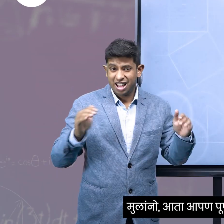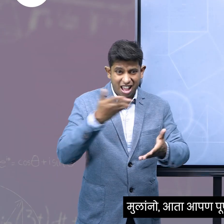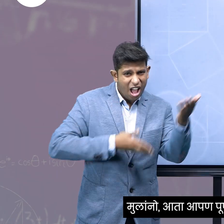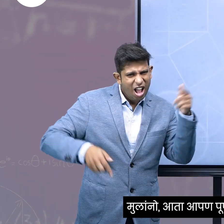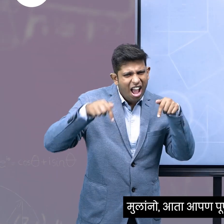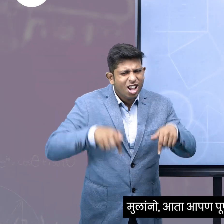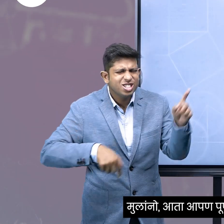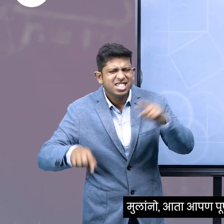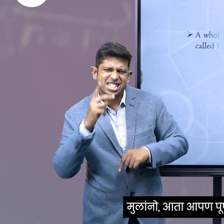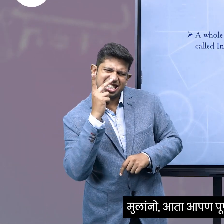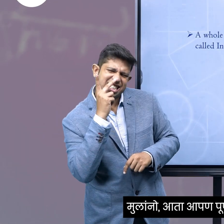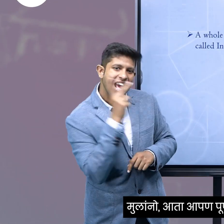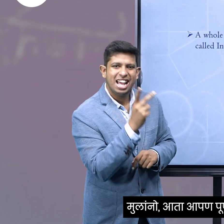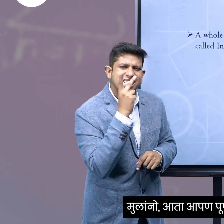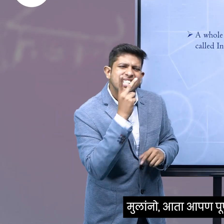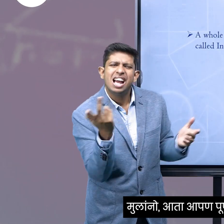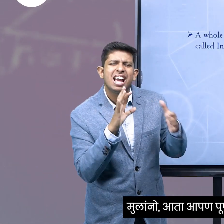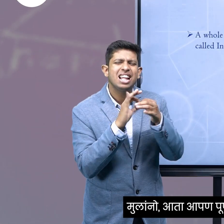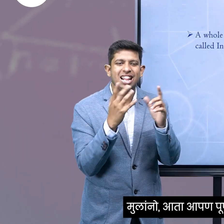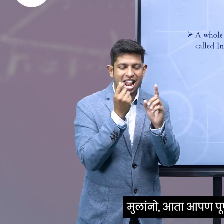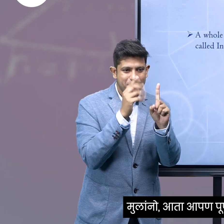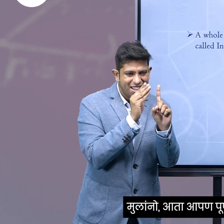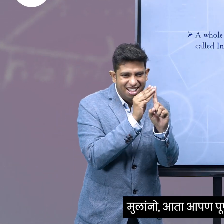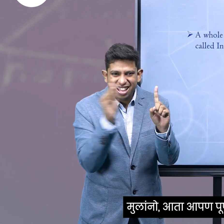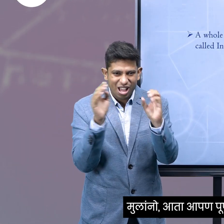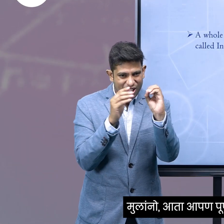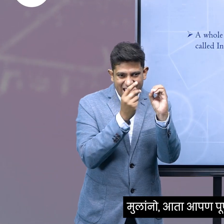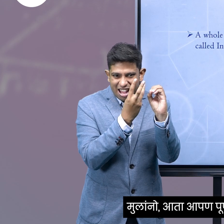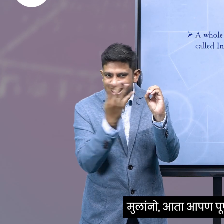मुलांनो, आता आपण पूर्णांक म्हणजे काय ते पाहूया.